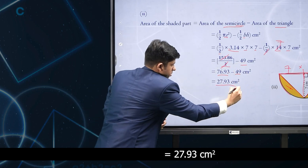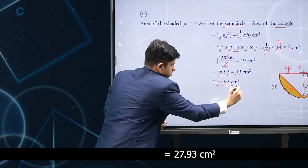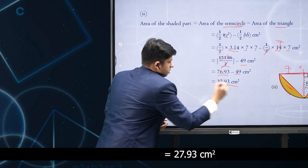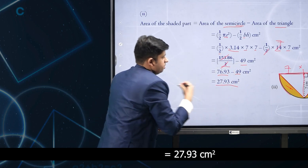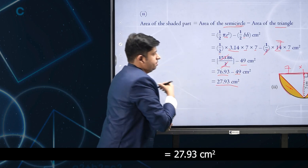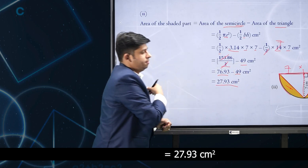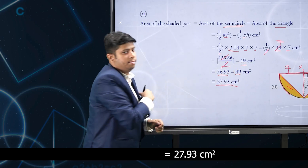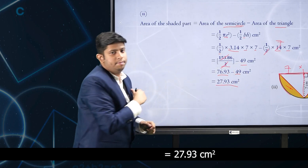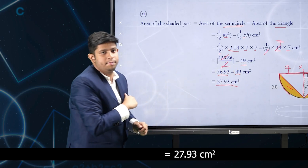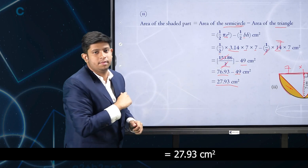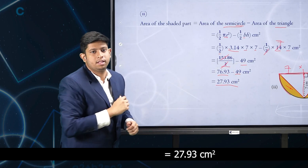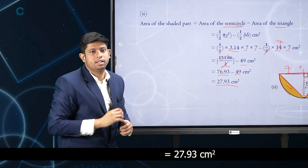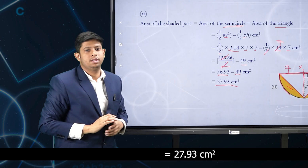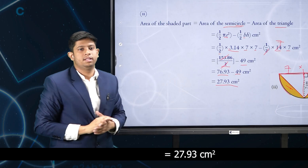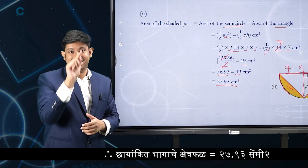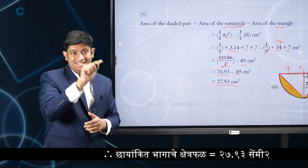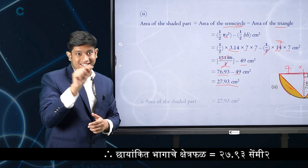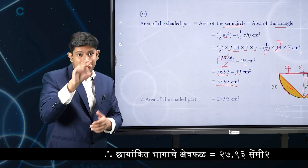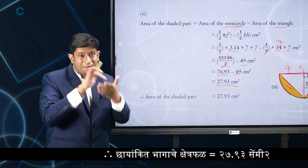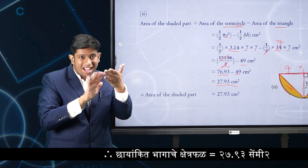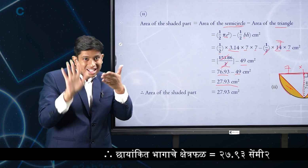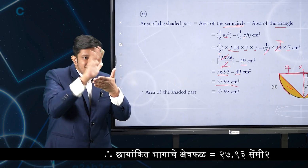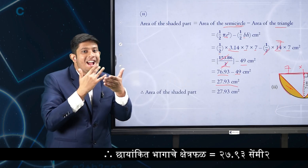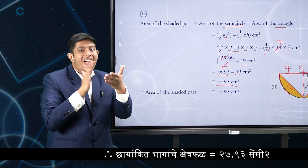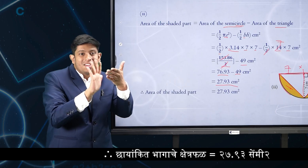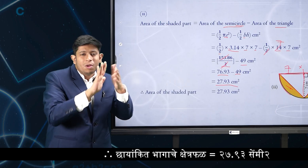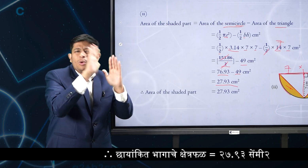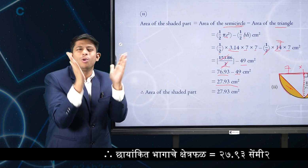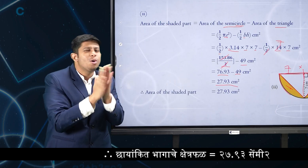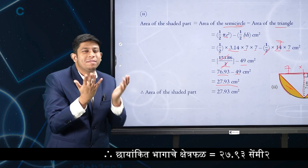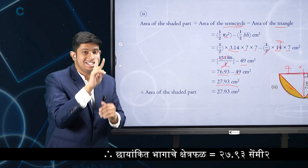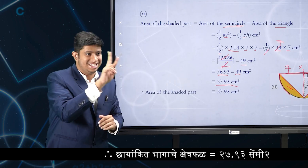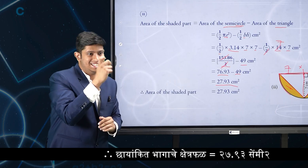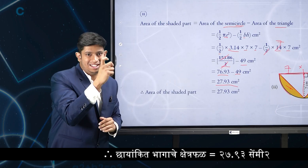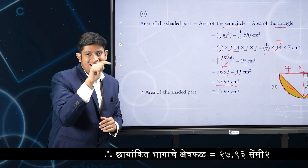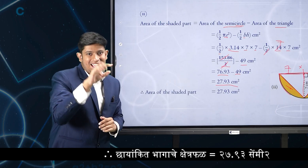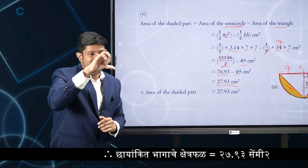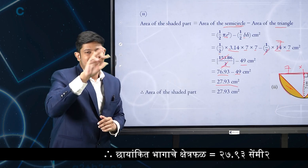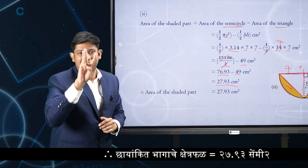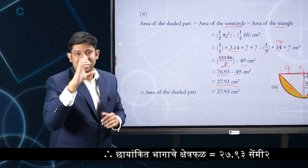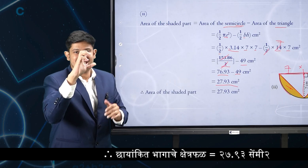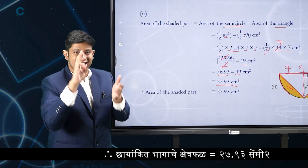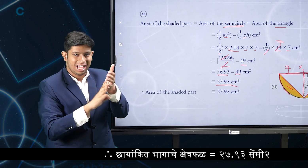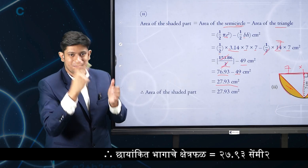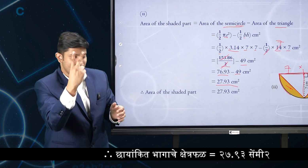27.93 centimeter square. Therefore, छायांकित भागांचे क्षेत्रफळ असे आहे